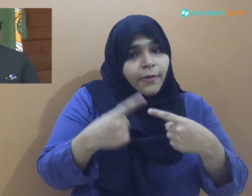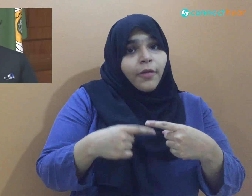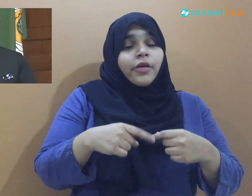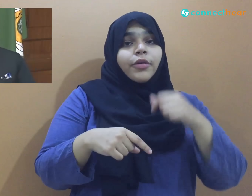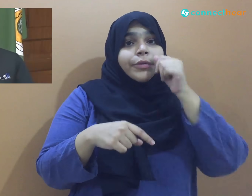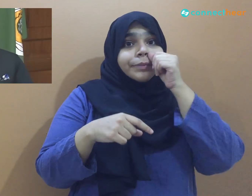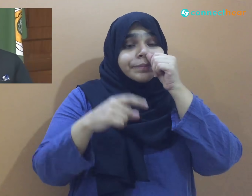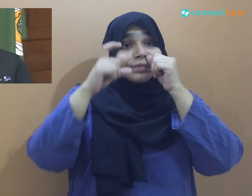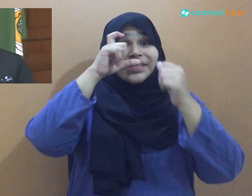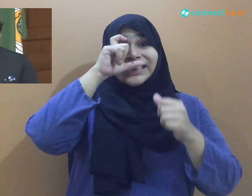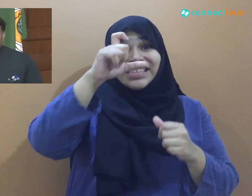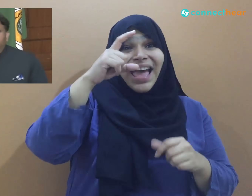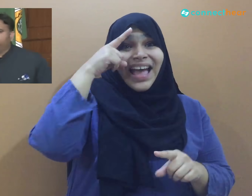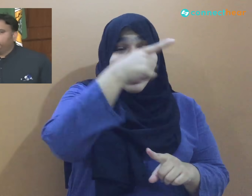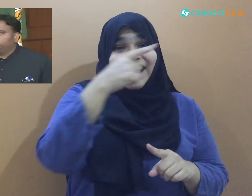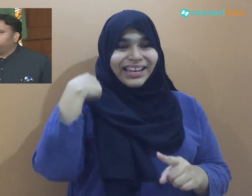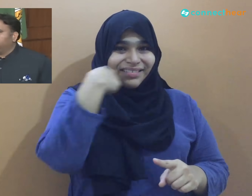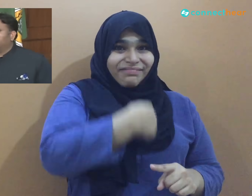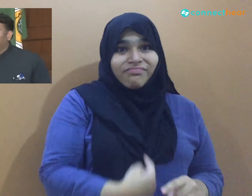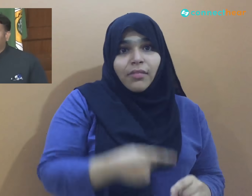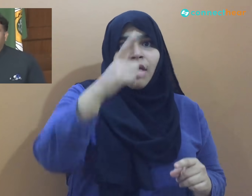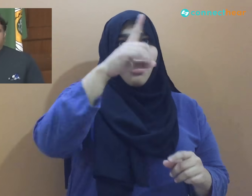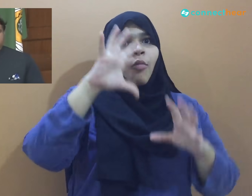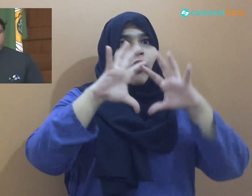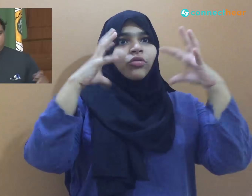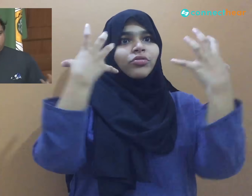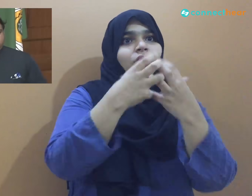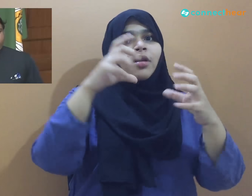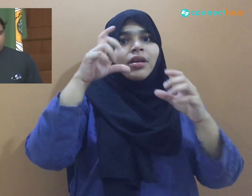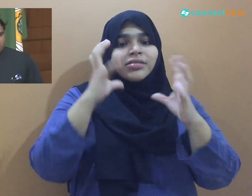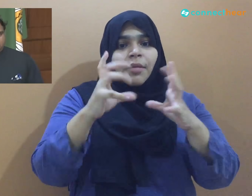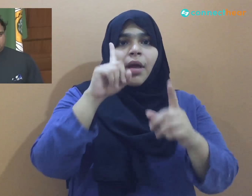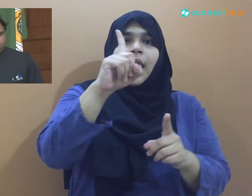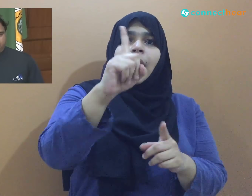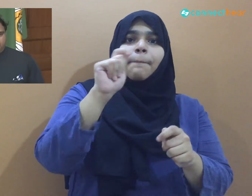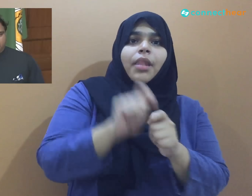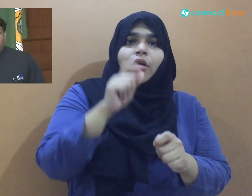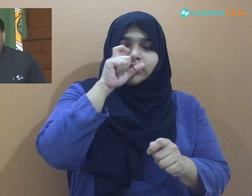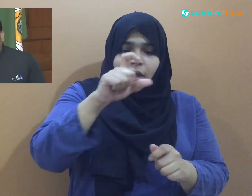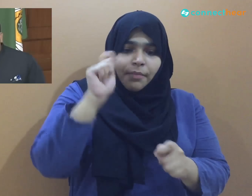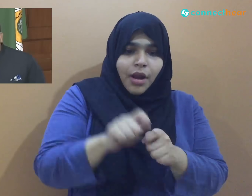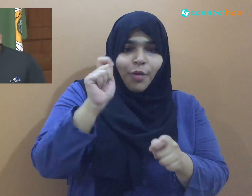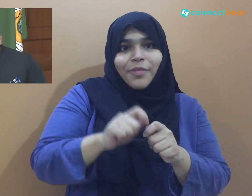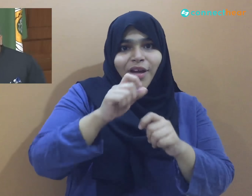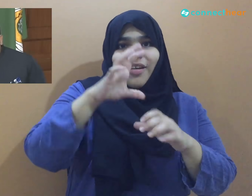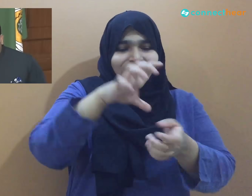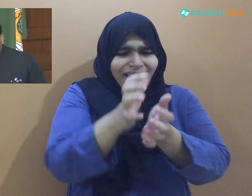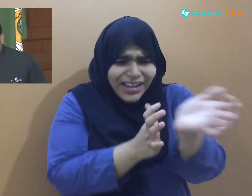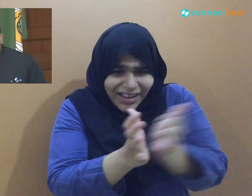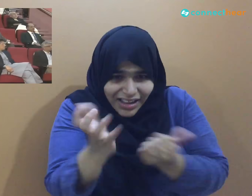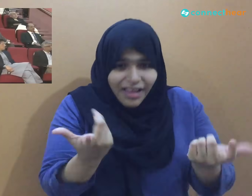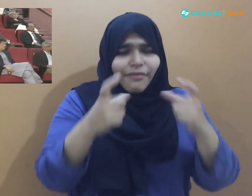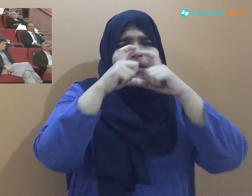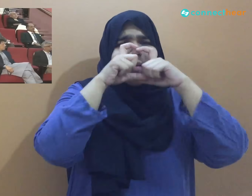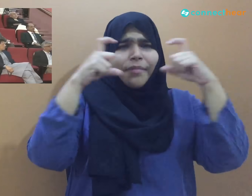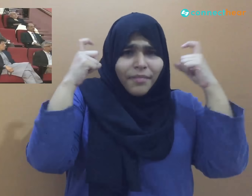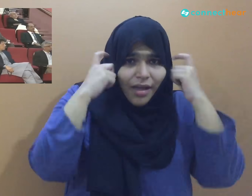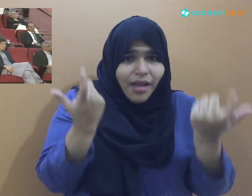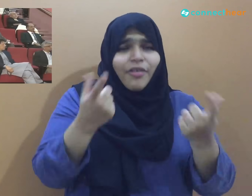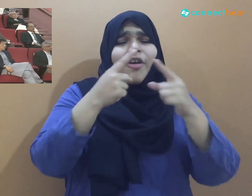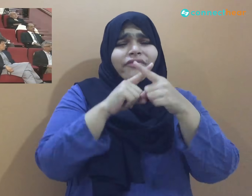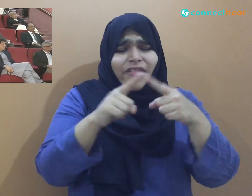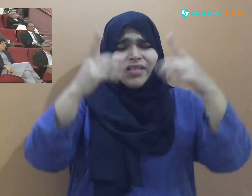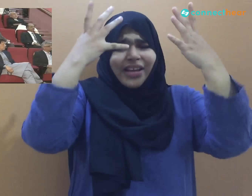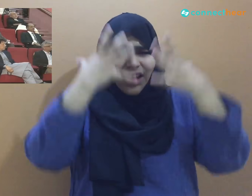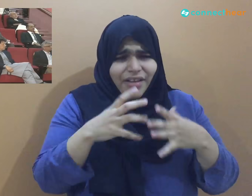ساتھ ہی چائنا سے, چونکہ پوری دنیا کیا کر رہی تھی کہ چائنا صرف بنا رہا تھا سامان, گلوز ہوں, ماسکس ہوں, پی پیز